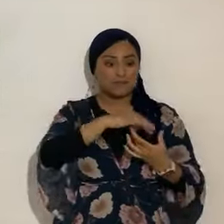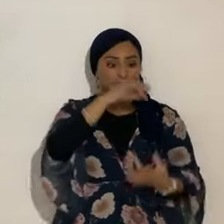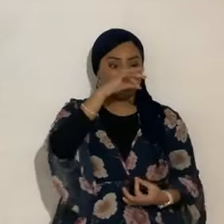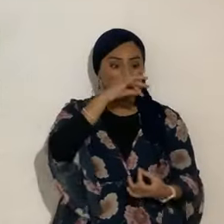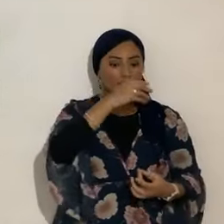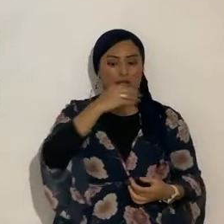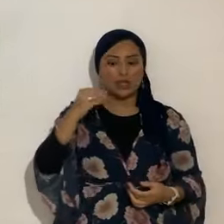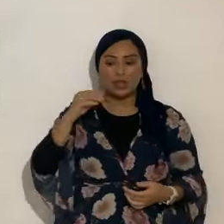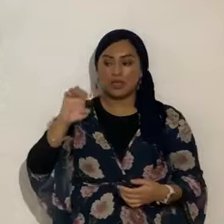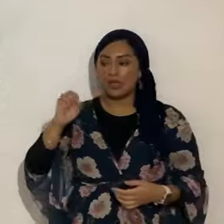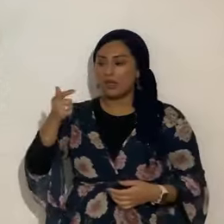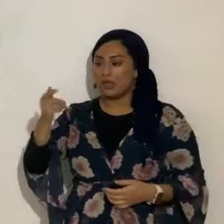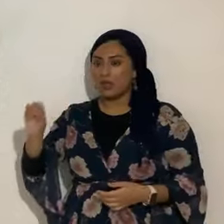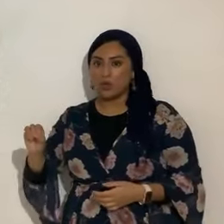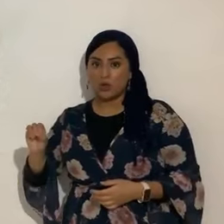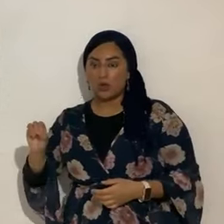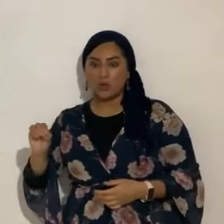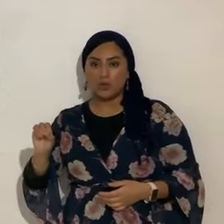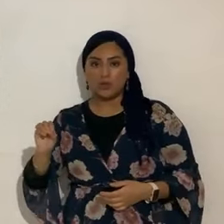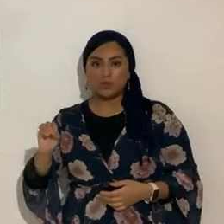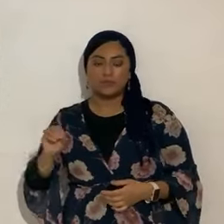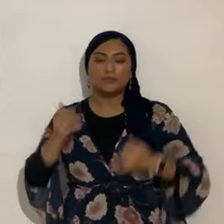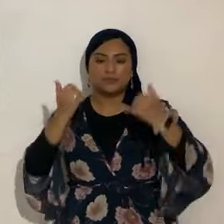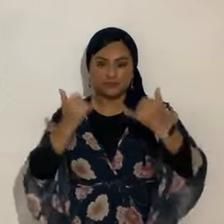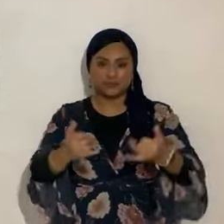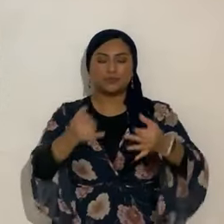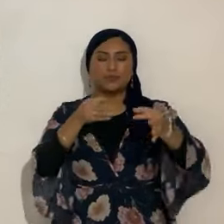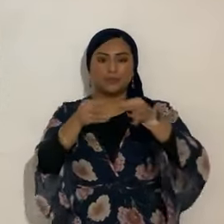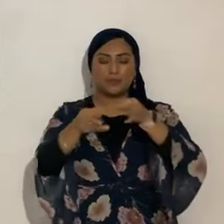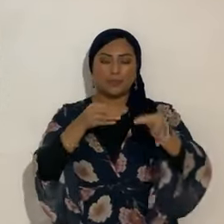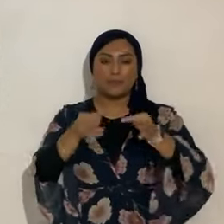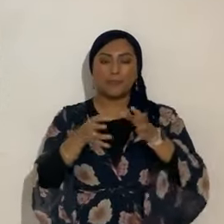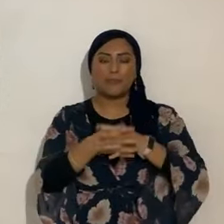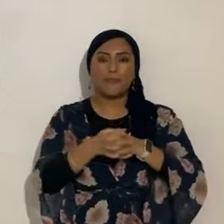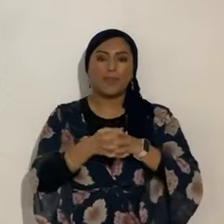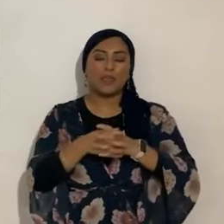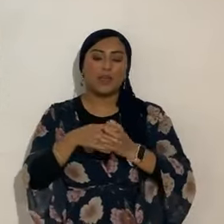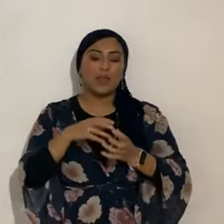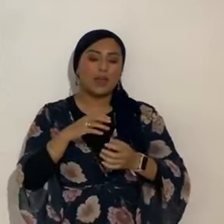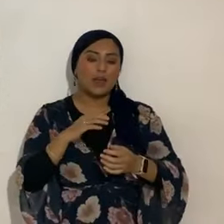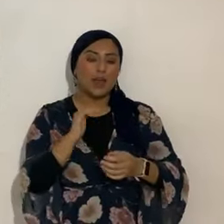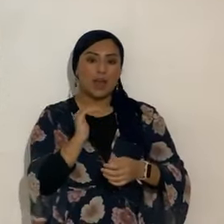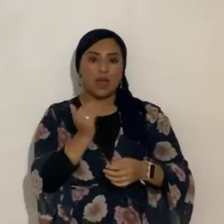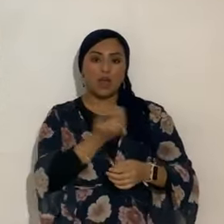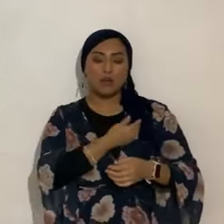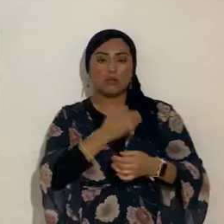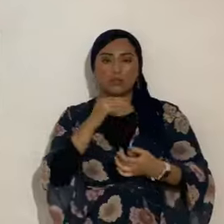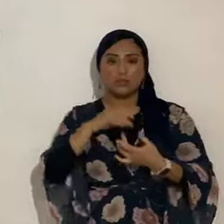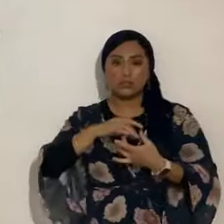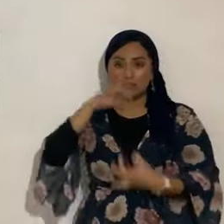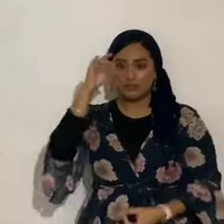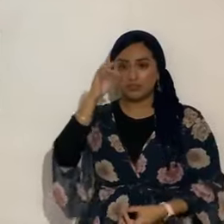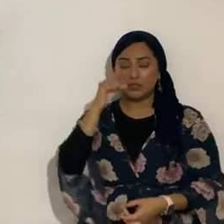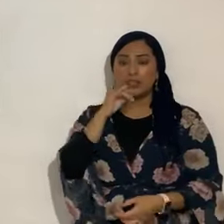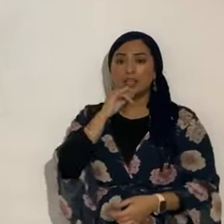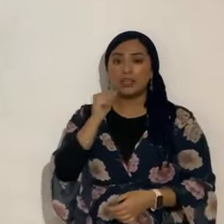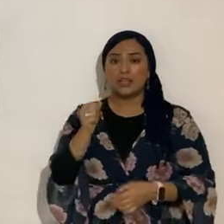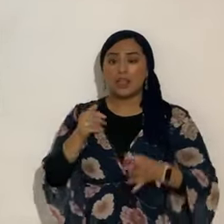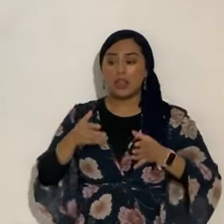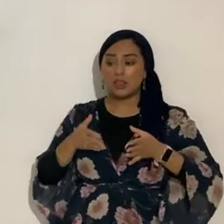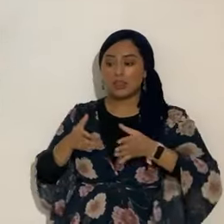ego, ¿sí? Ahora, explico. El espíritu es la